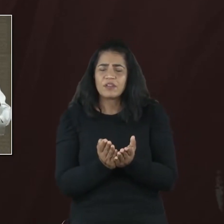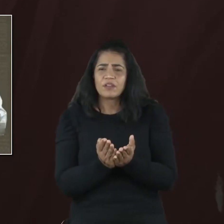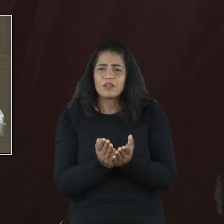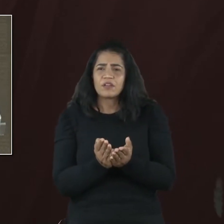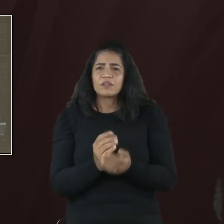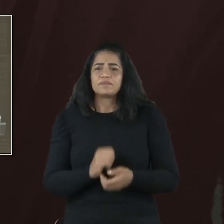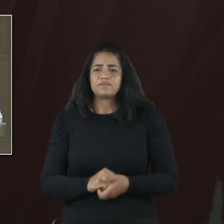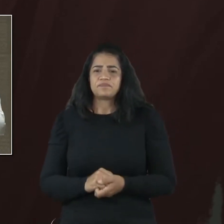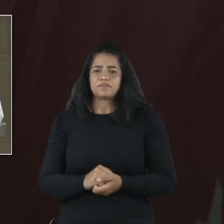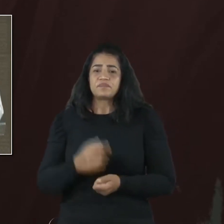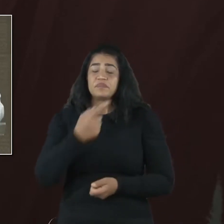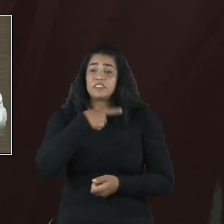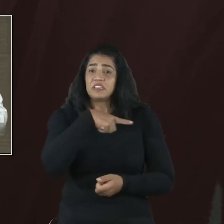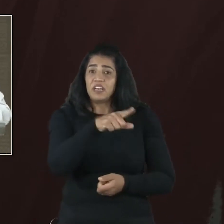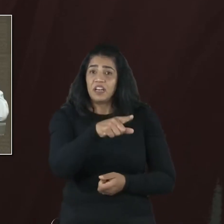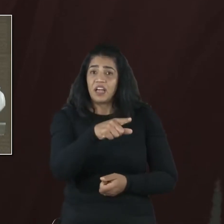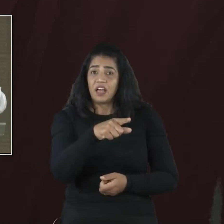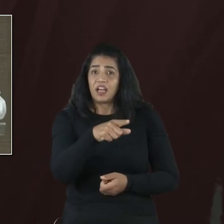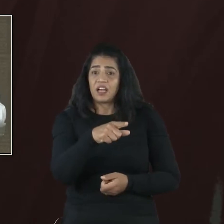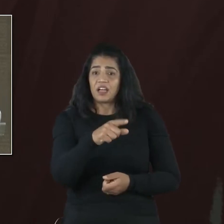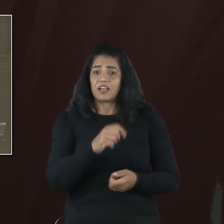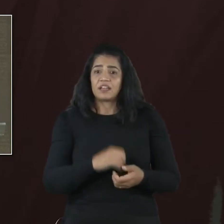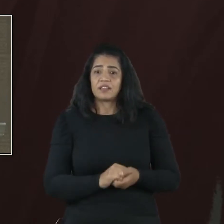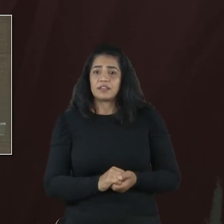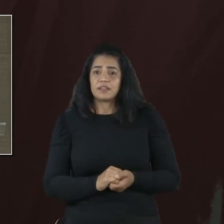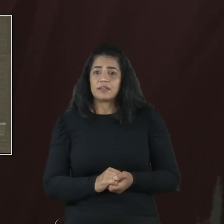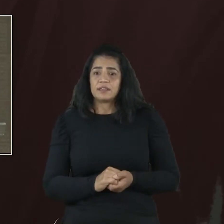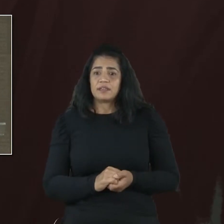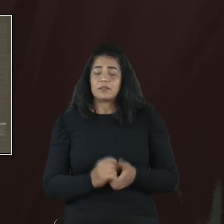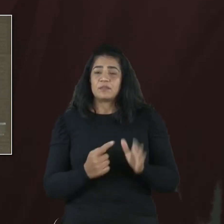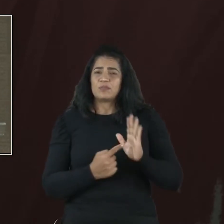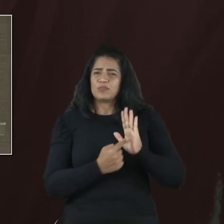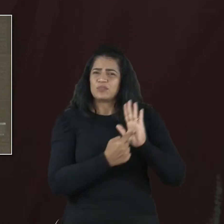das autoridades, simpatia do povo, até da mídia.